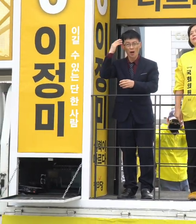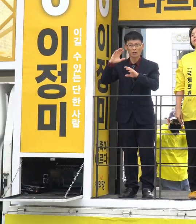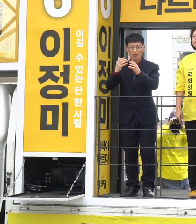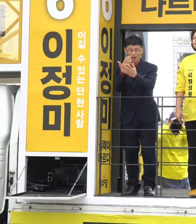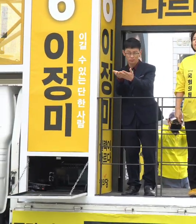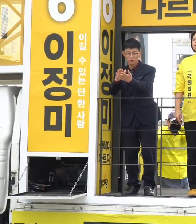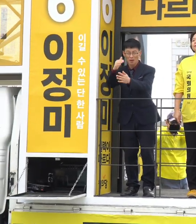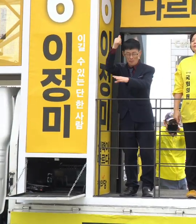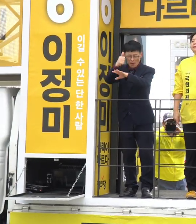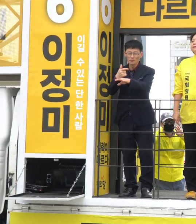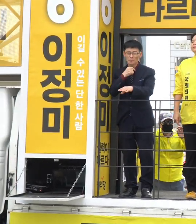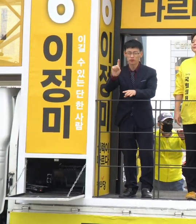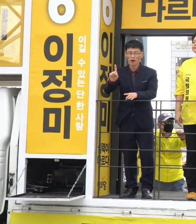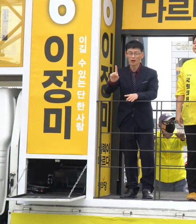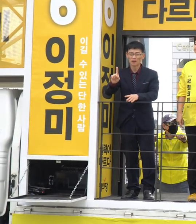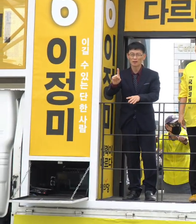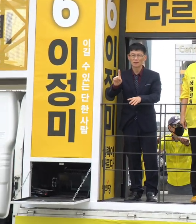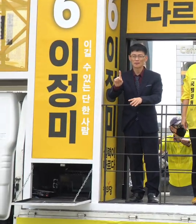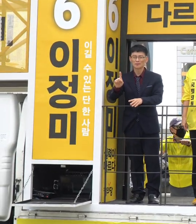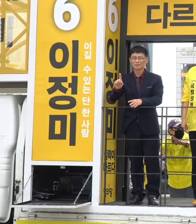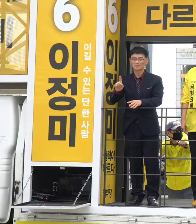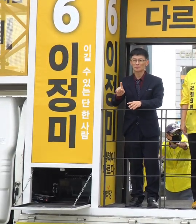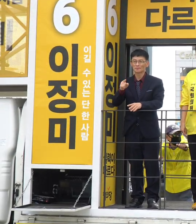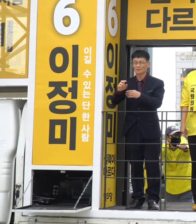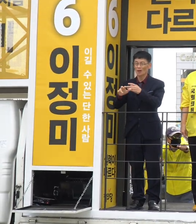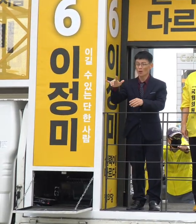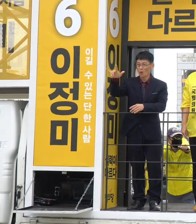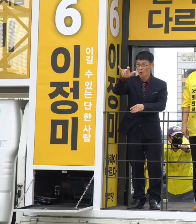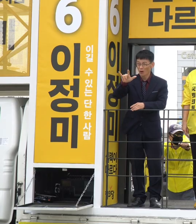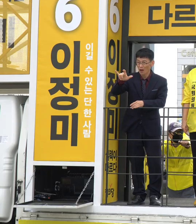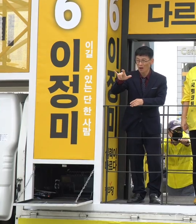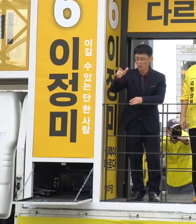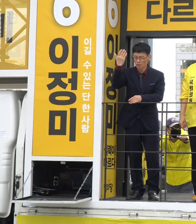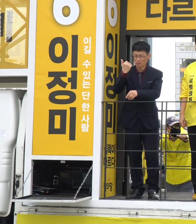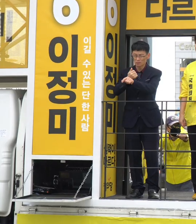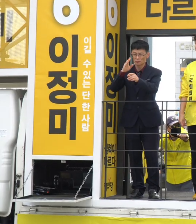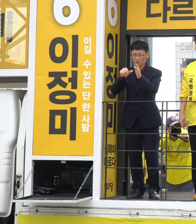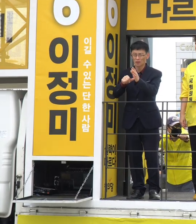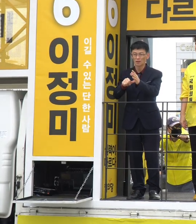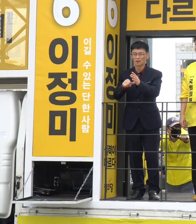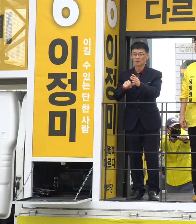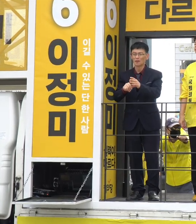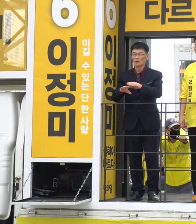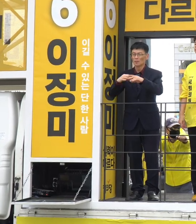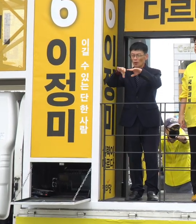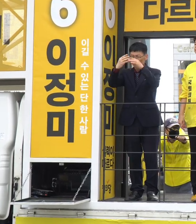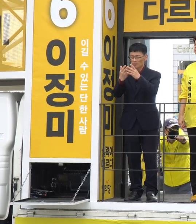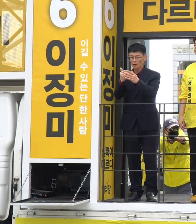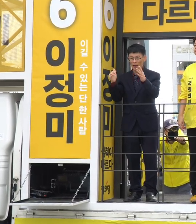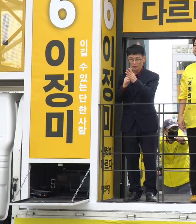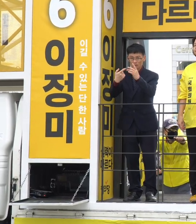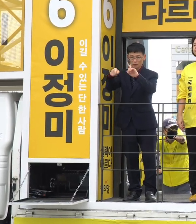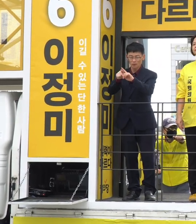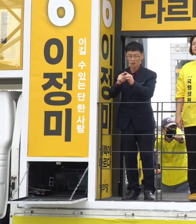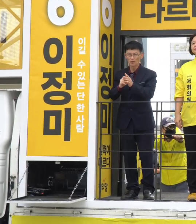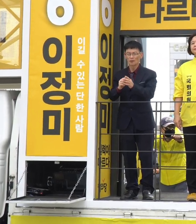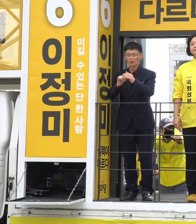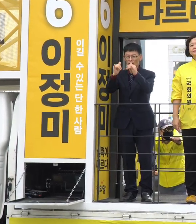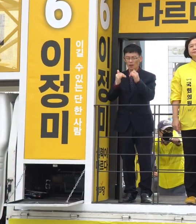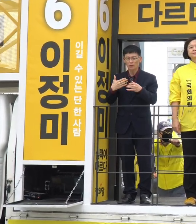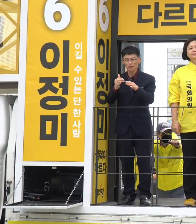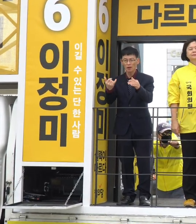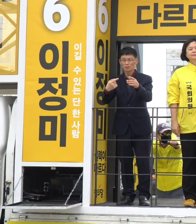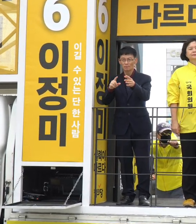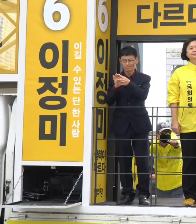대한민국 개혁의 마지막 보루, 코로나19 민생위기에서 국민의 편에서 사회적